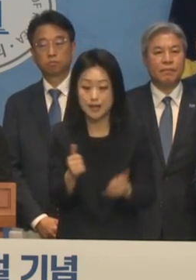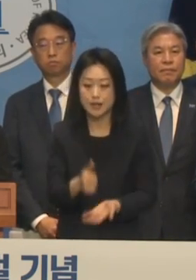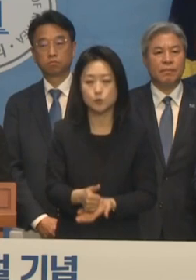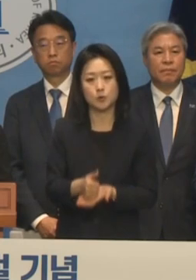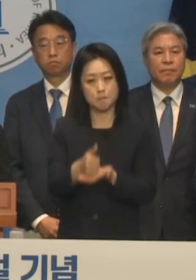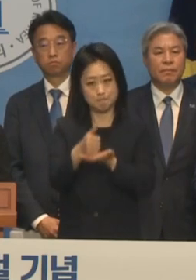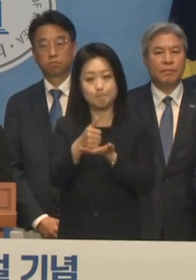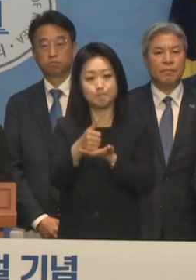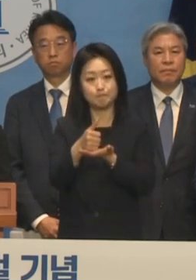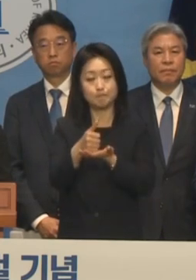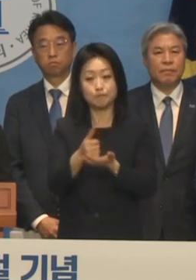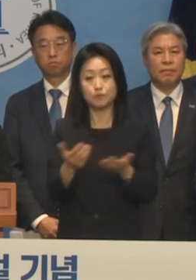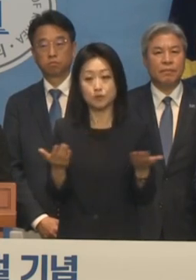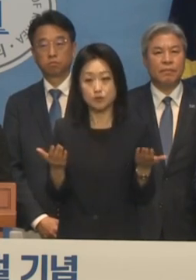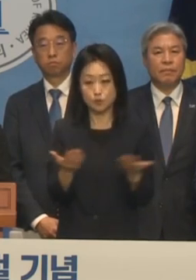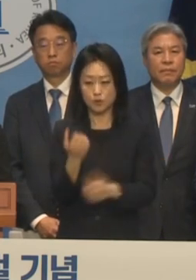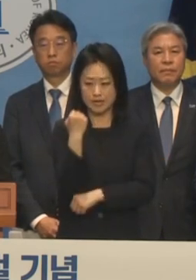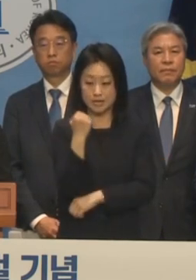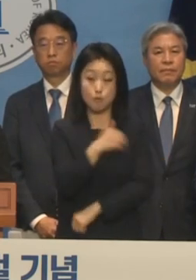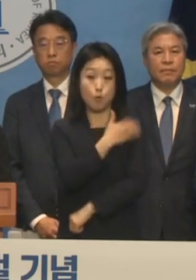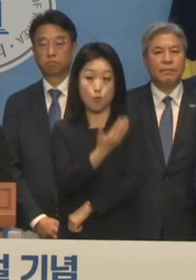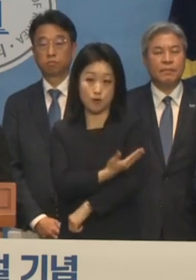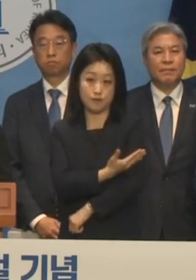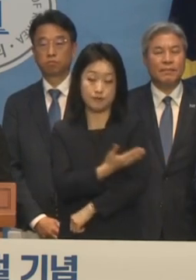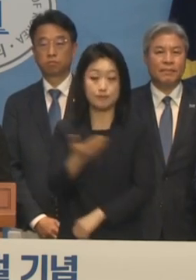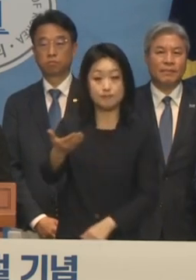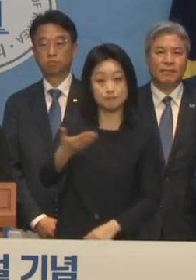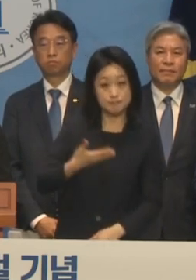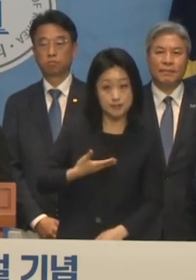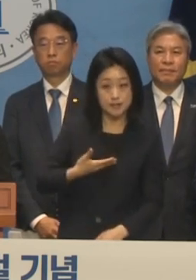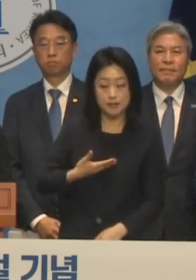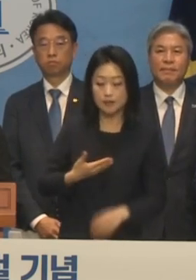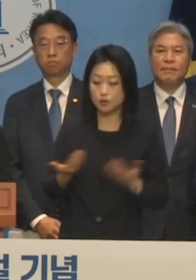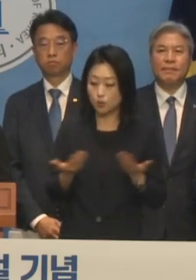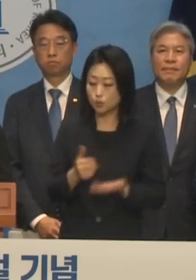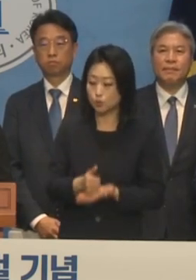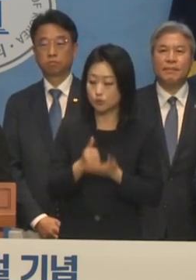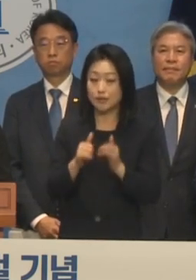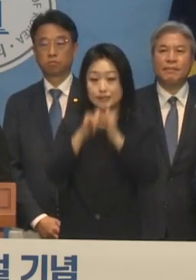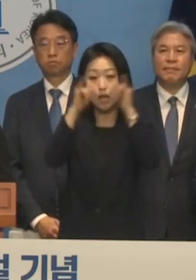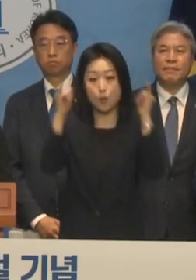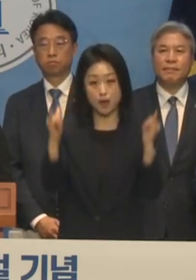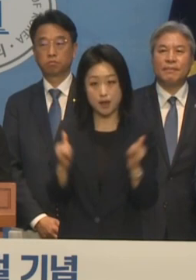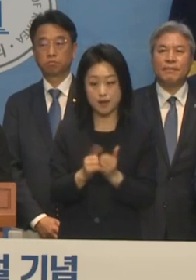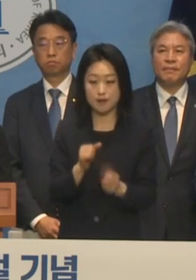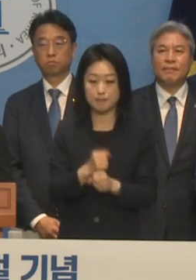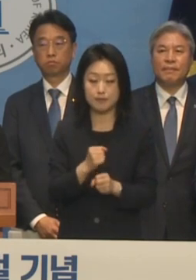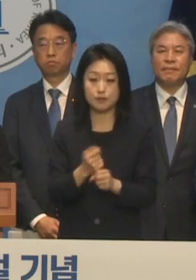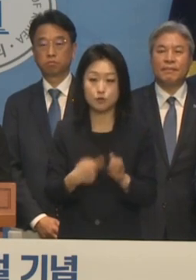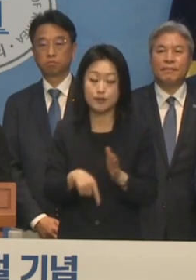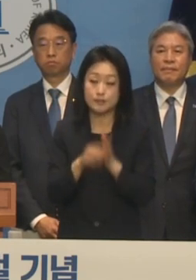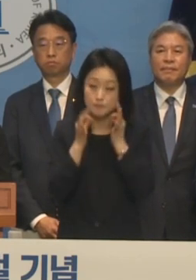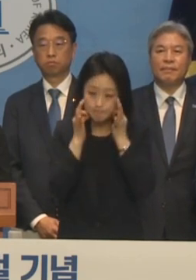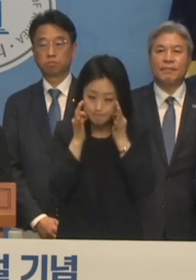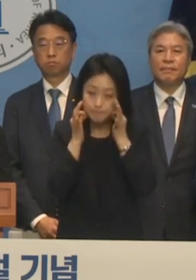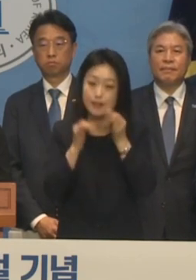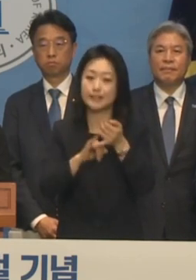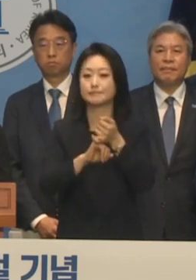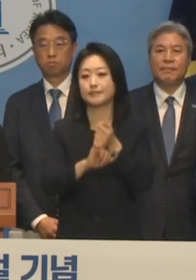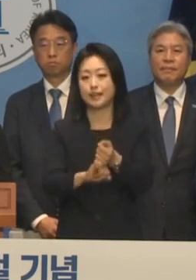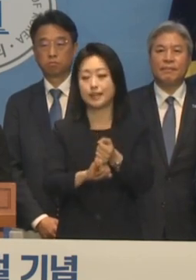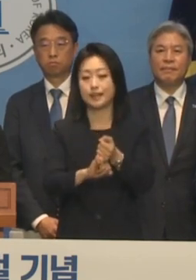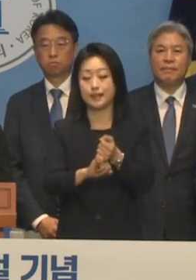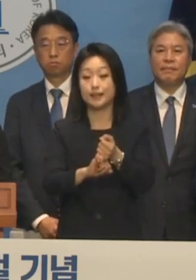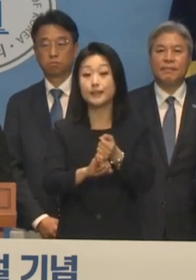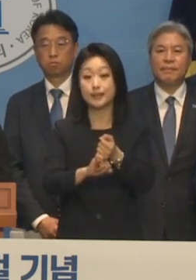존엄과 노동 기본권이 보장되어 노동 존중 사회를 만들기 위해 최선을 다하겠습니다.